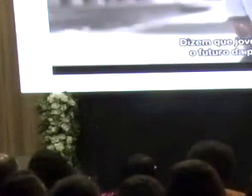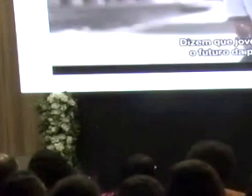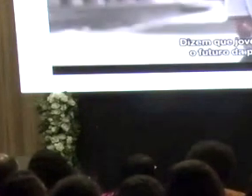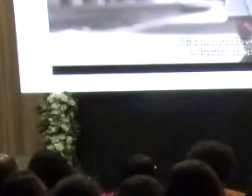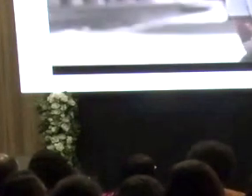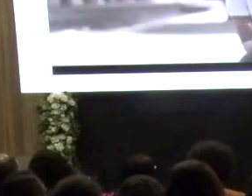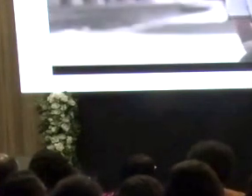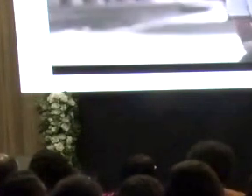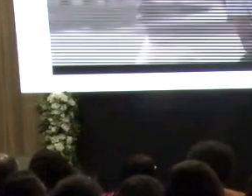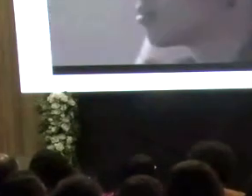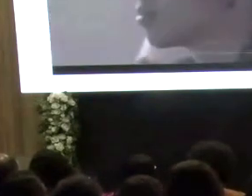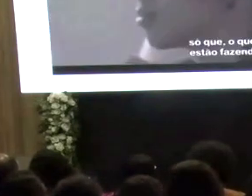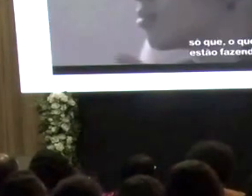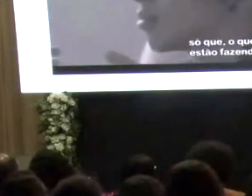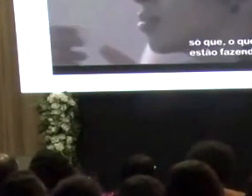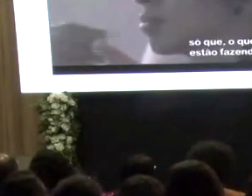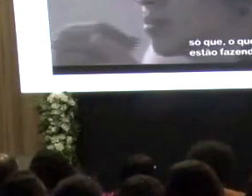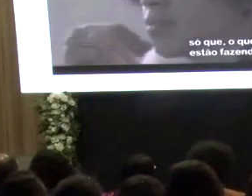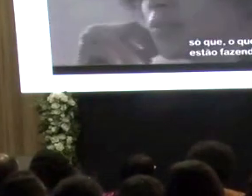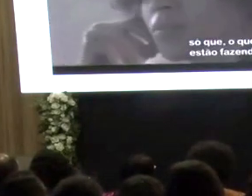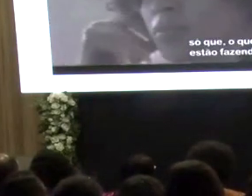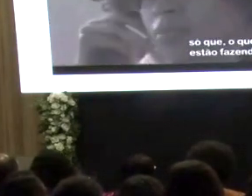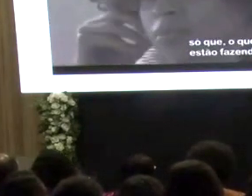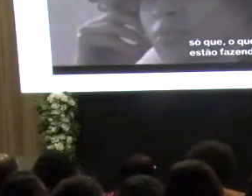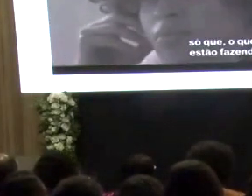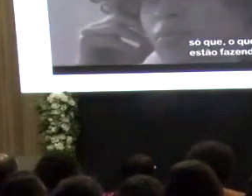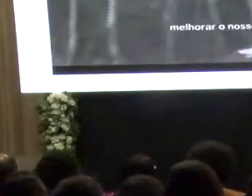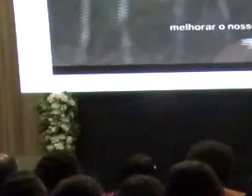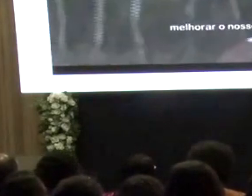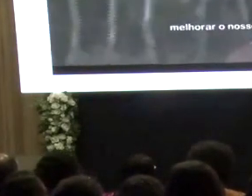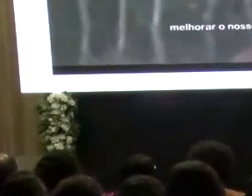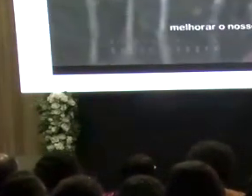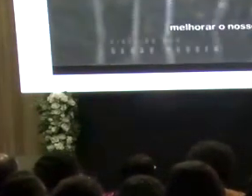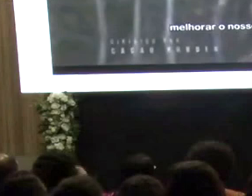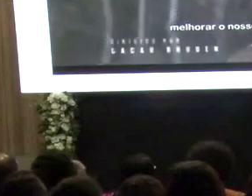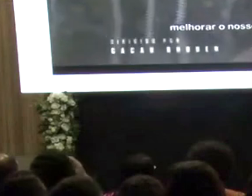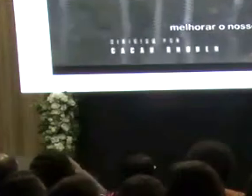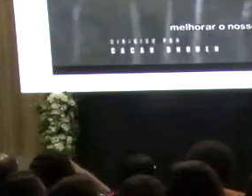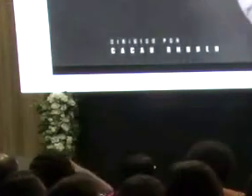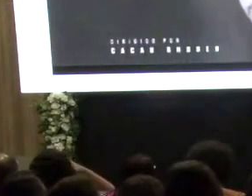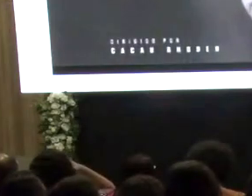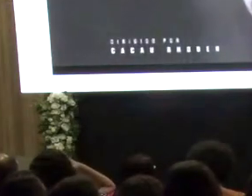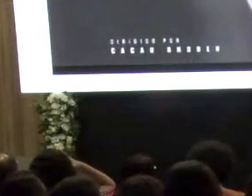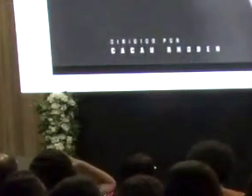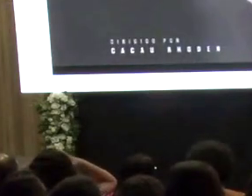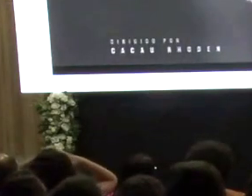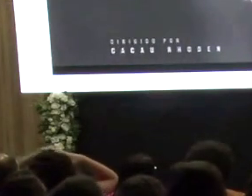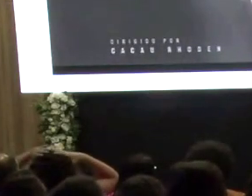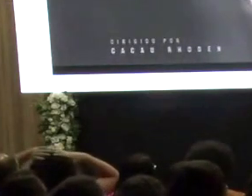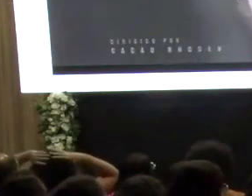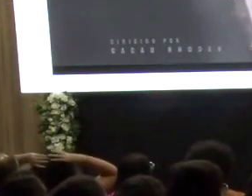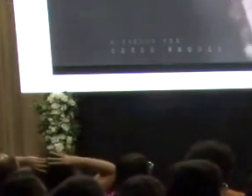futuro da pátria. Só que o que eles estão fazendo para melhorar nosso futuro?